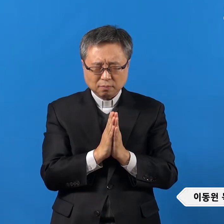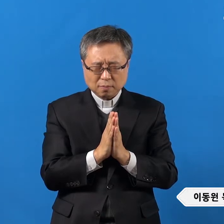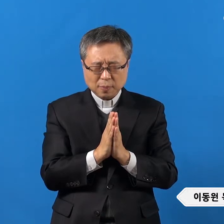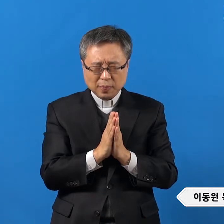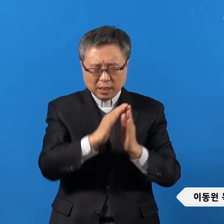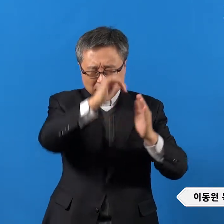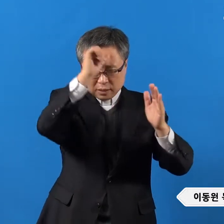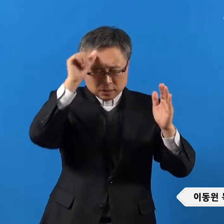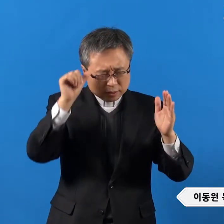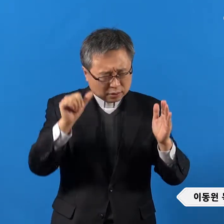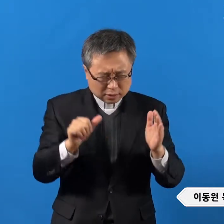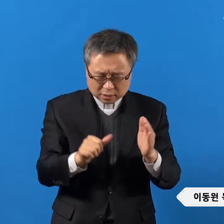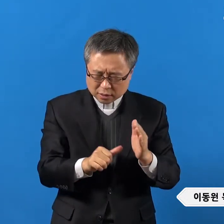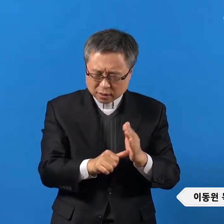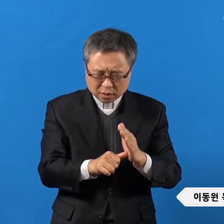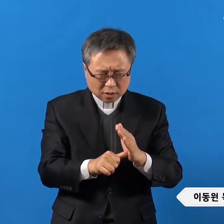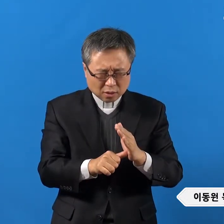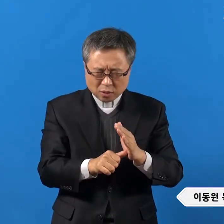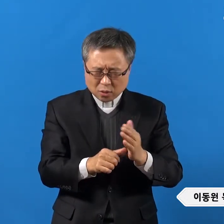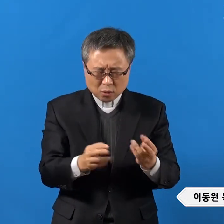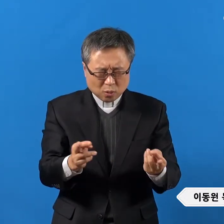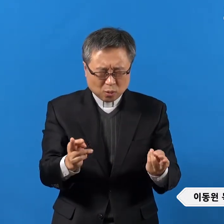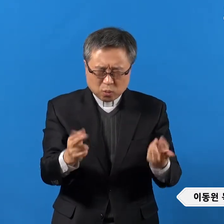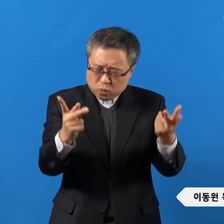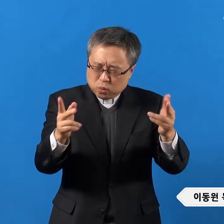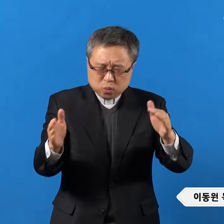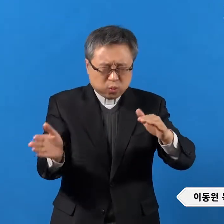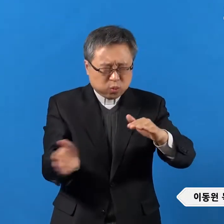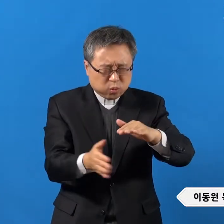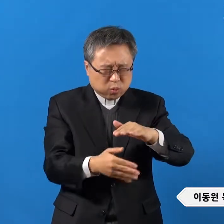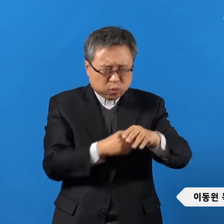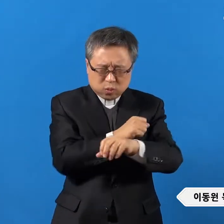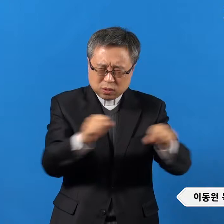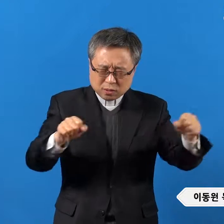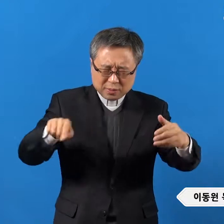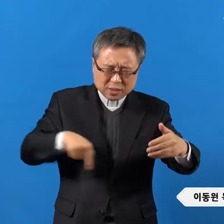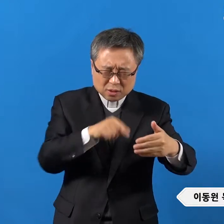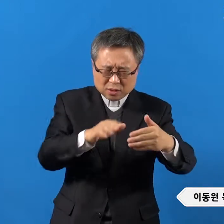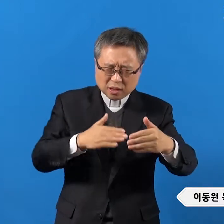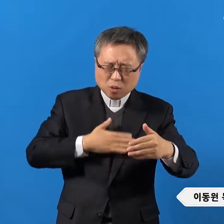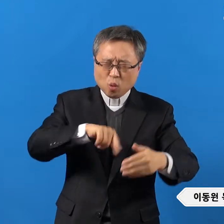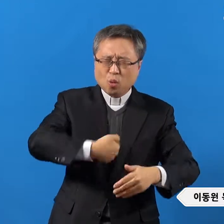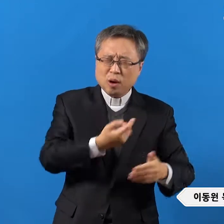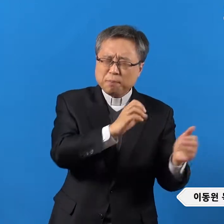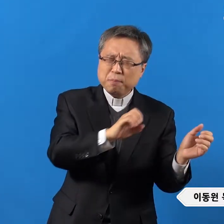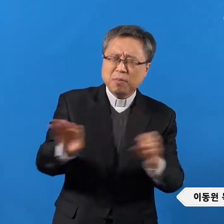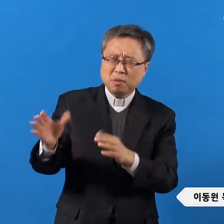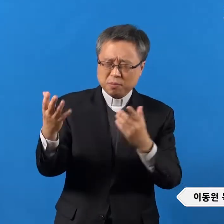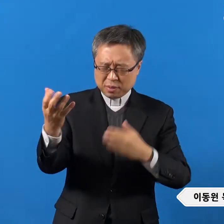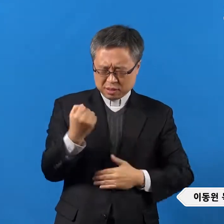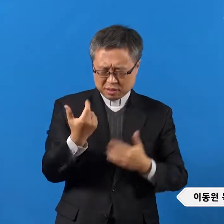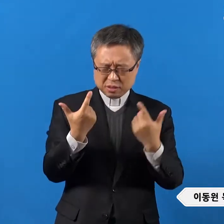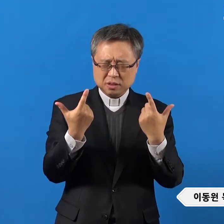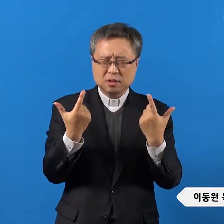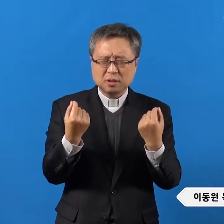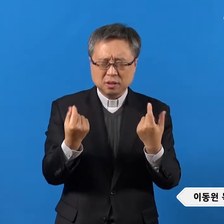인생의 황량한 들판 속에 나는 그냥 홀로 버림을 받은 것처럼 그렇게